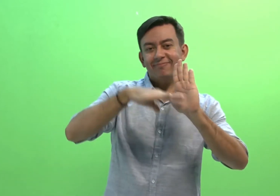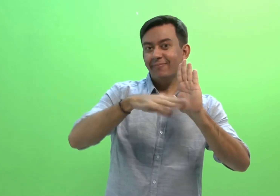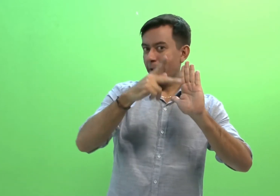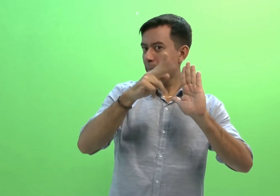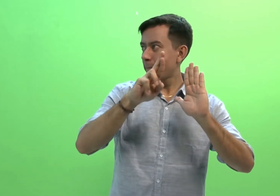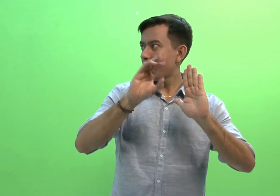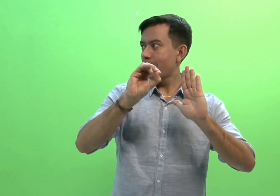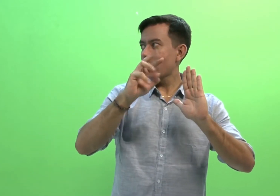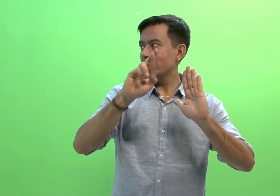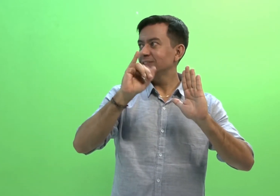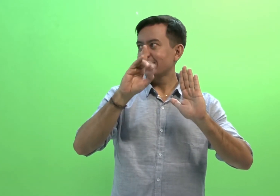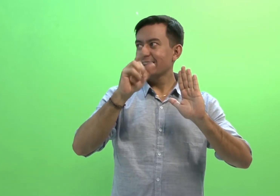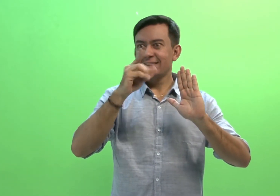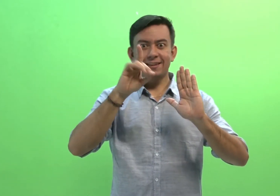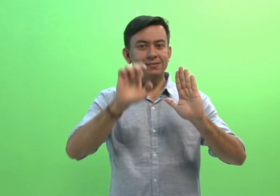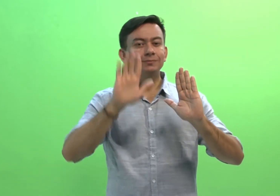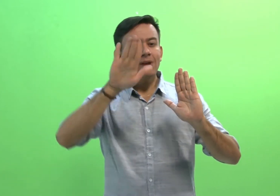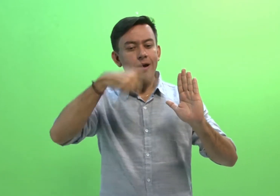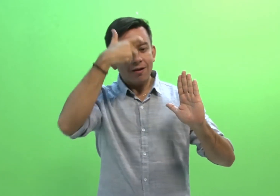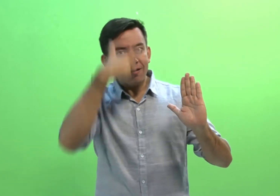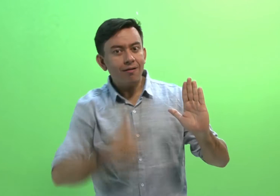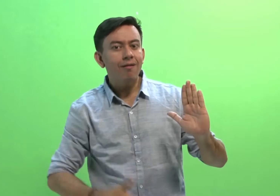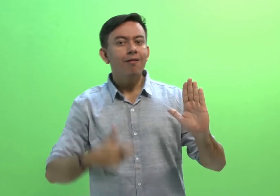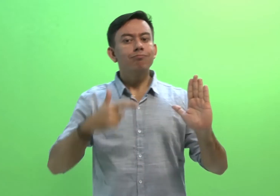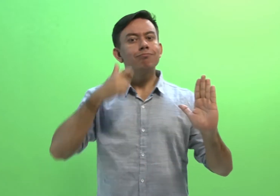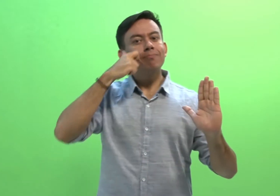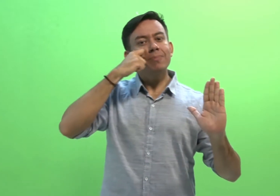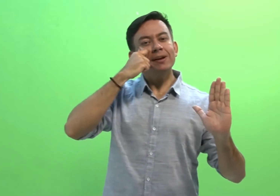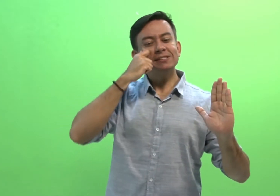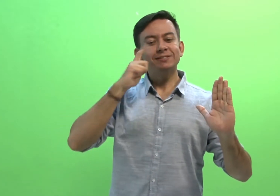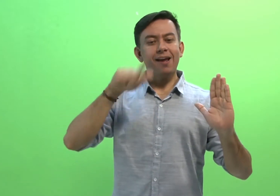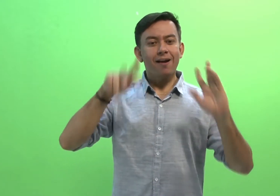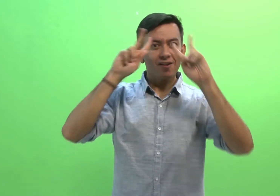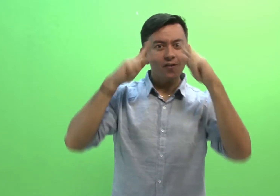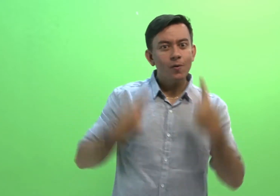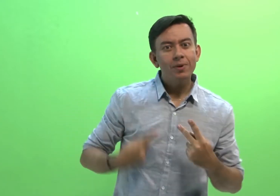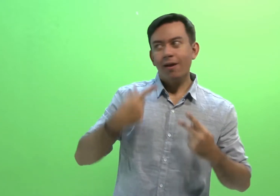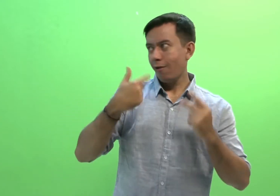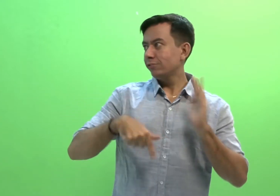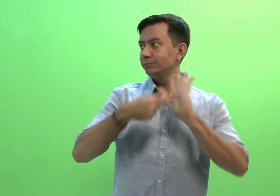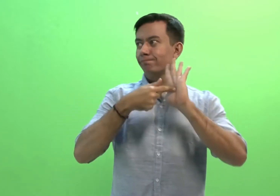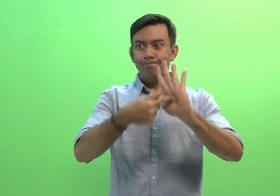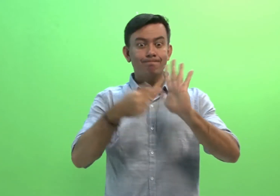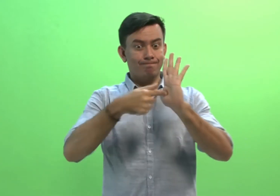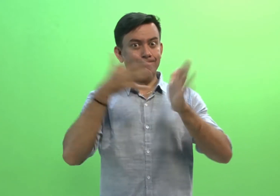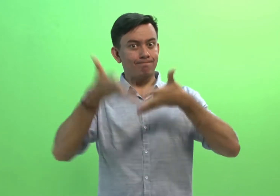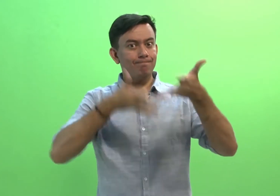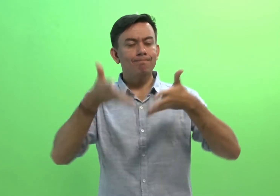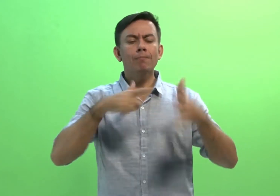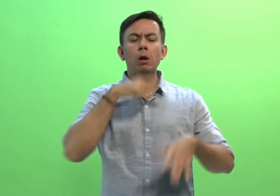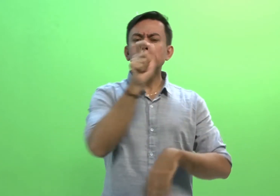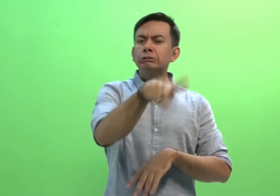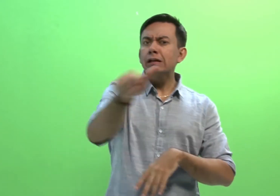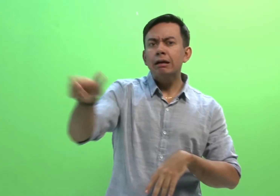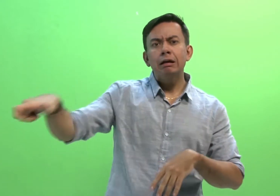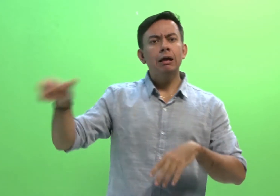Então, o tópico sobre as propriedades, como já falamos. Eu, enquanto sujeito, estou presente, ser humano,